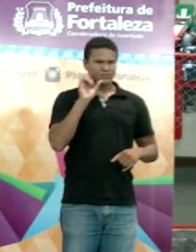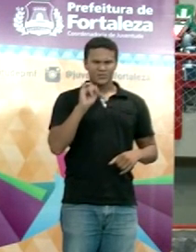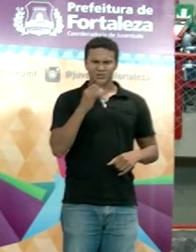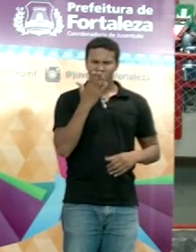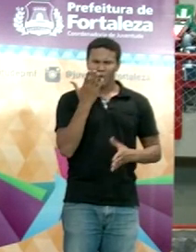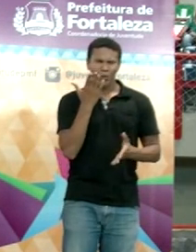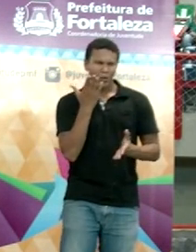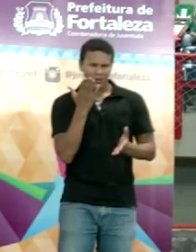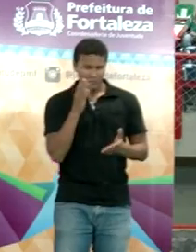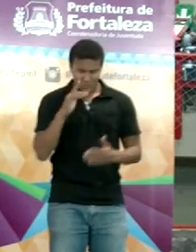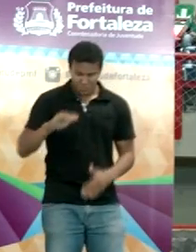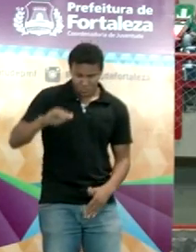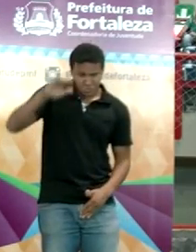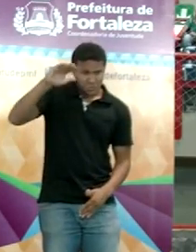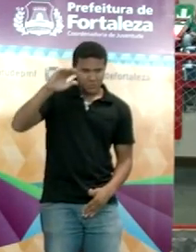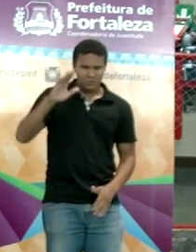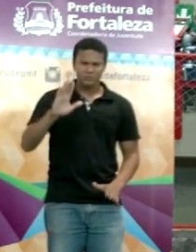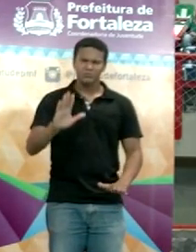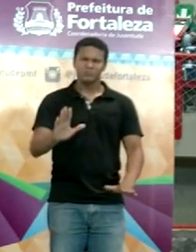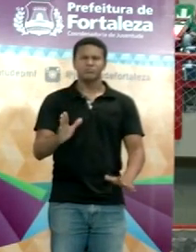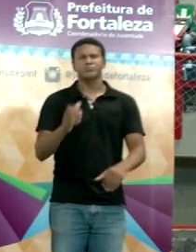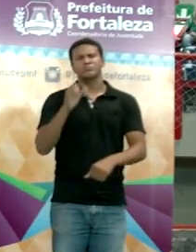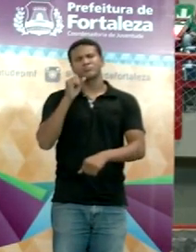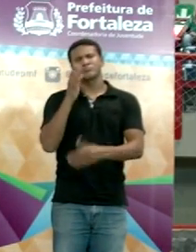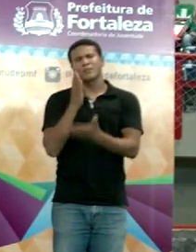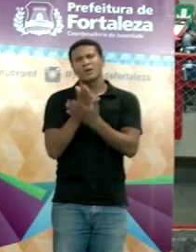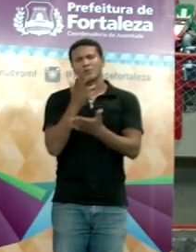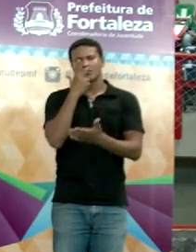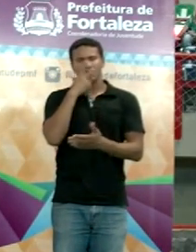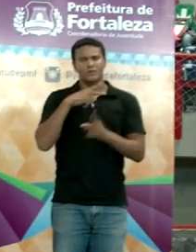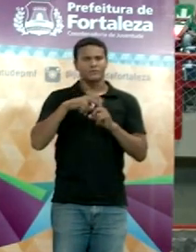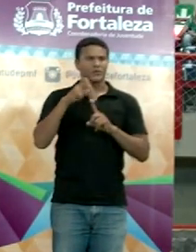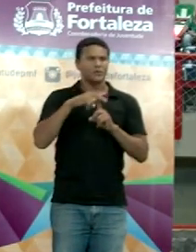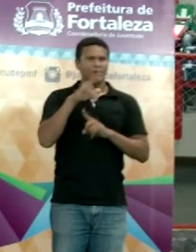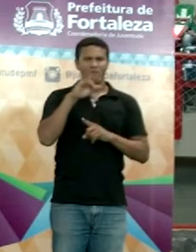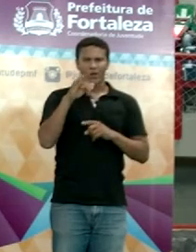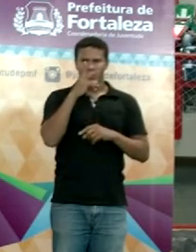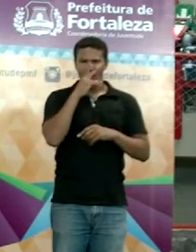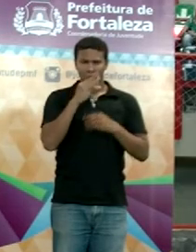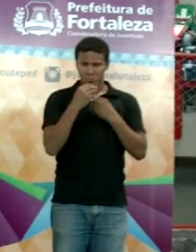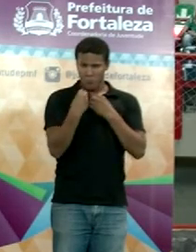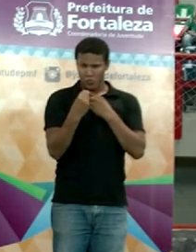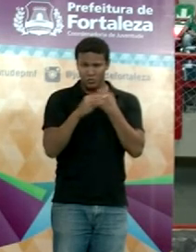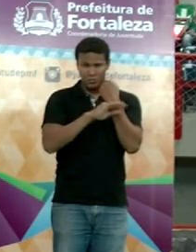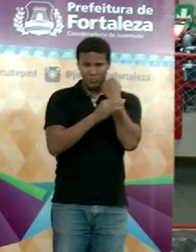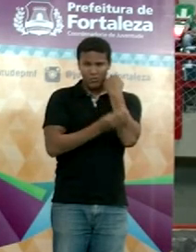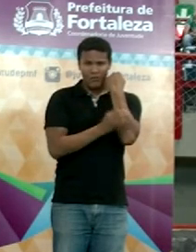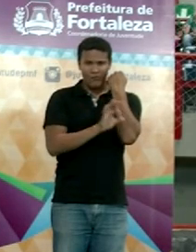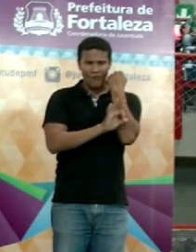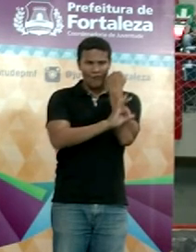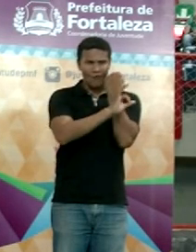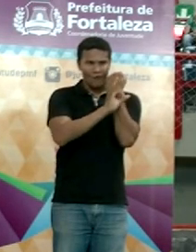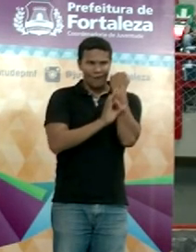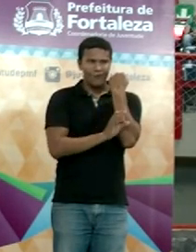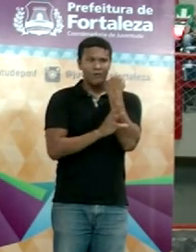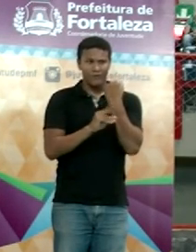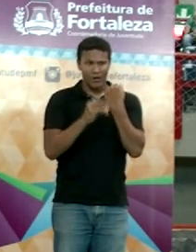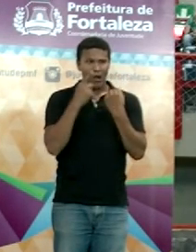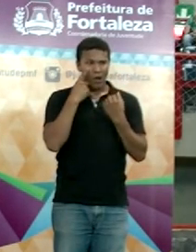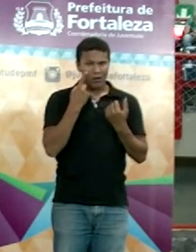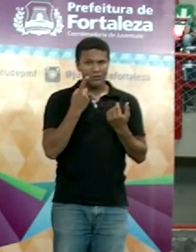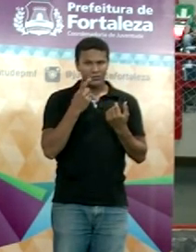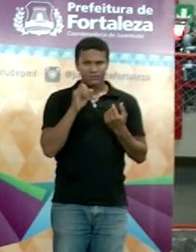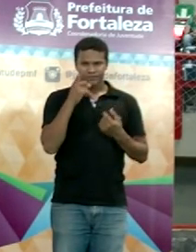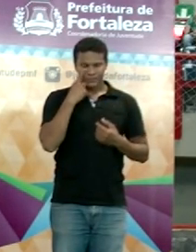de tomar refrigerante que você vai ficar cheia de celulite. Olha, você só come porcaria, você já está gordinha, seu vestido já não